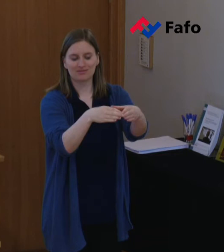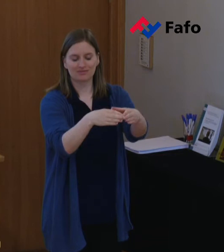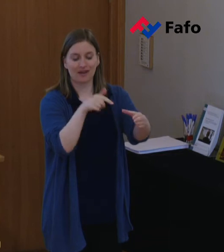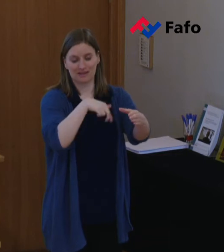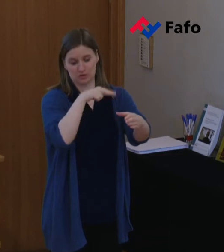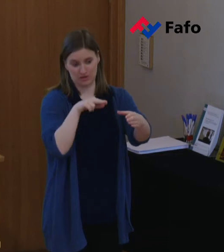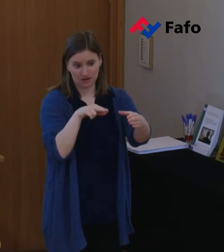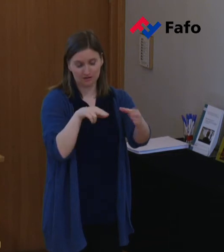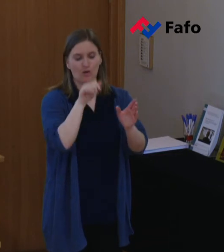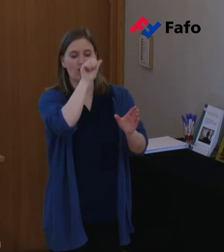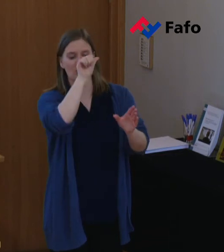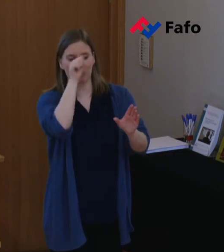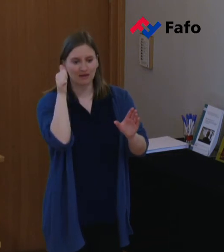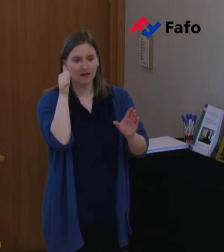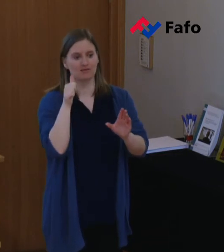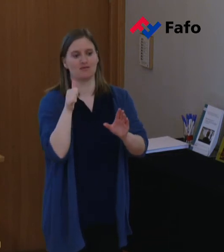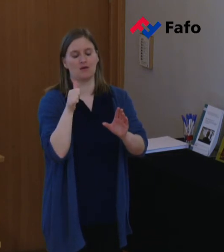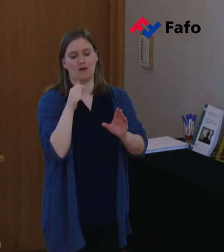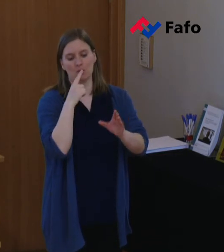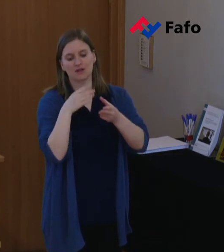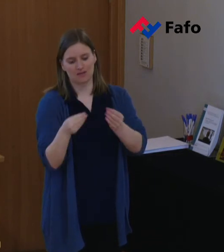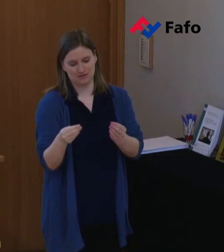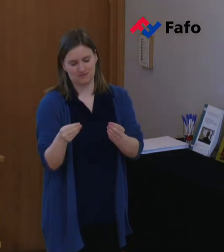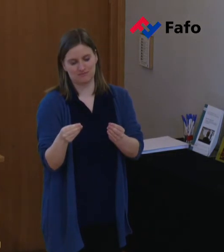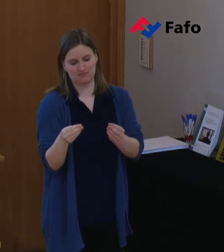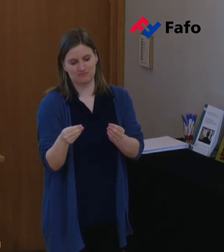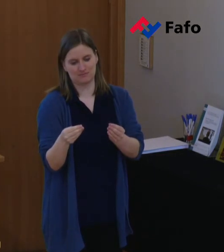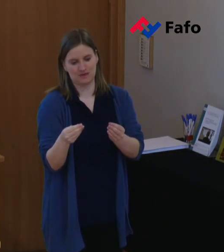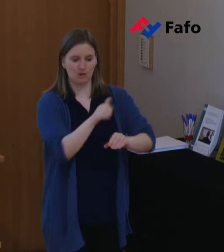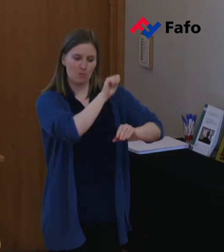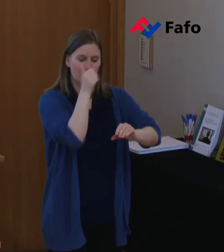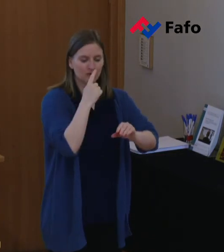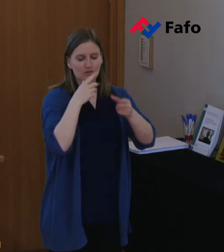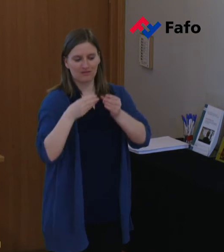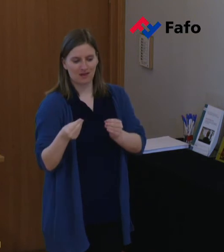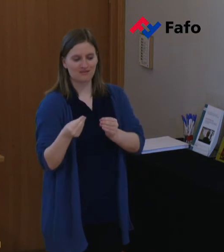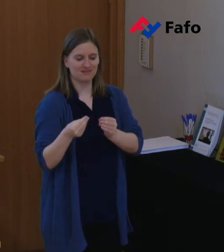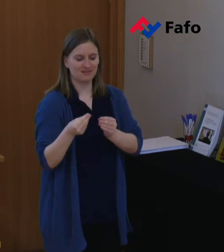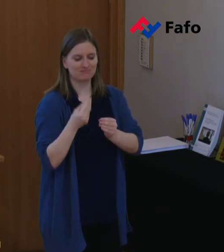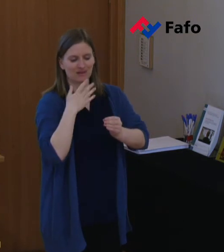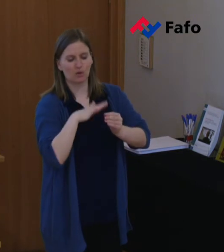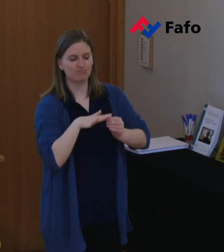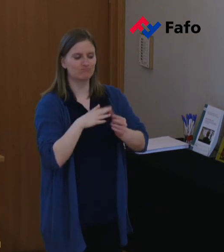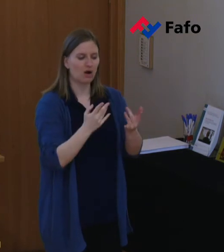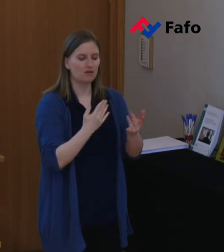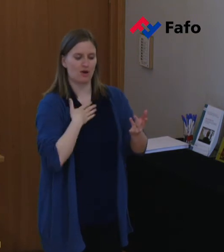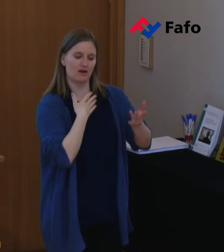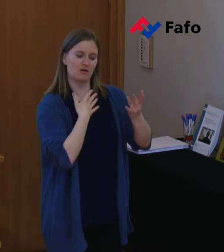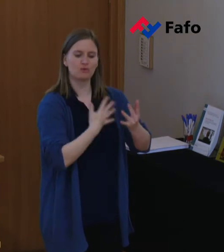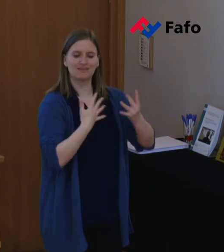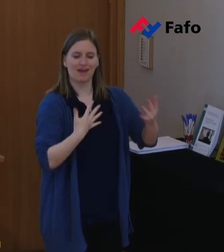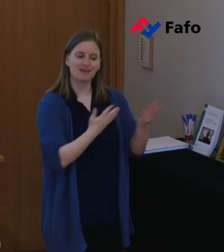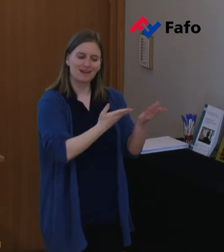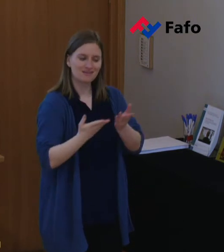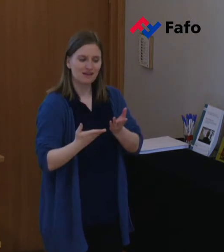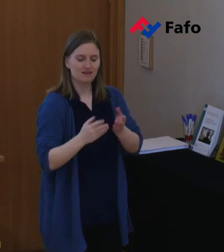Norge og i Bergen og i Sandnes. Så både i Bergen og Sandnes har vi snakket om hva har man av ordinære tjenester